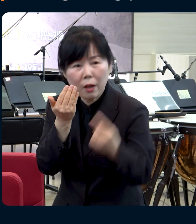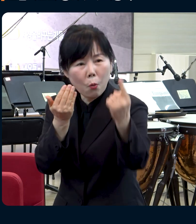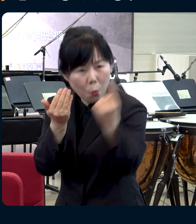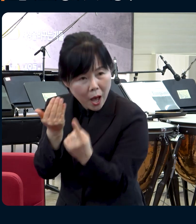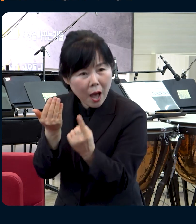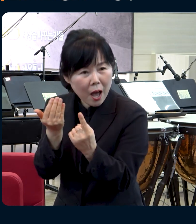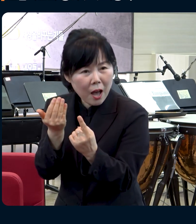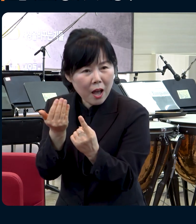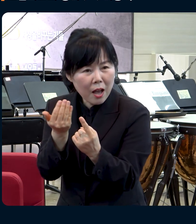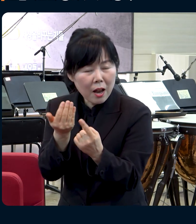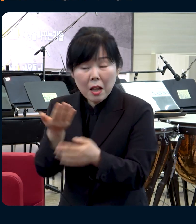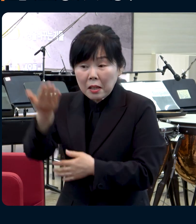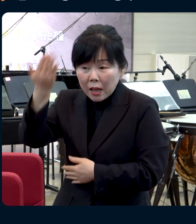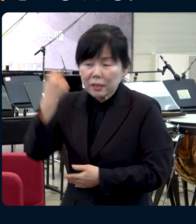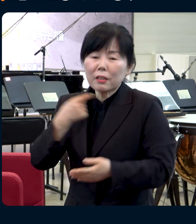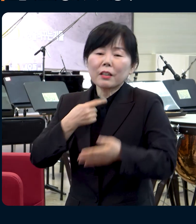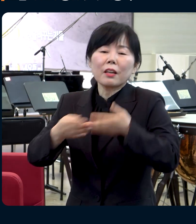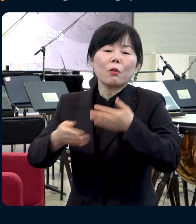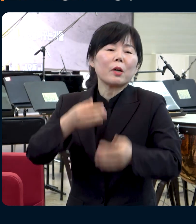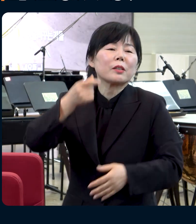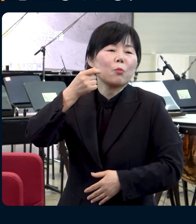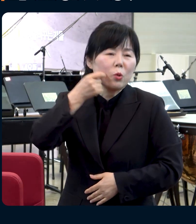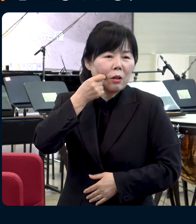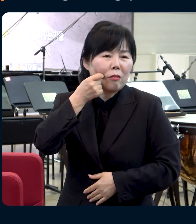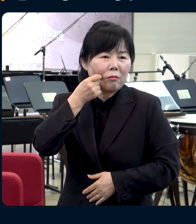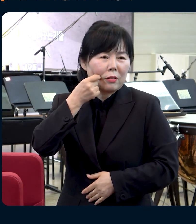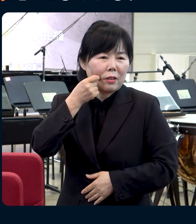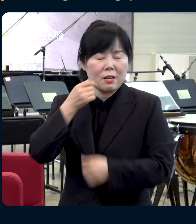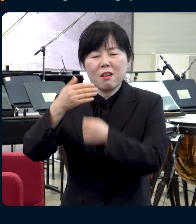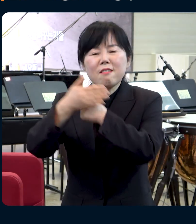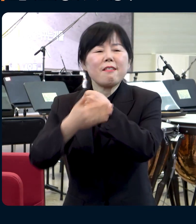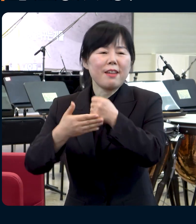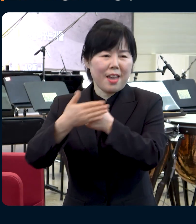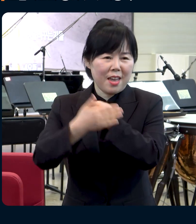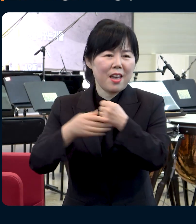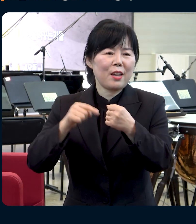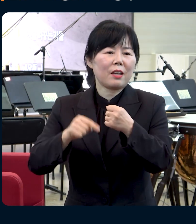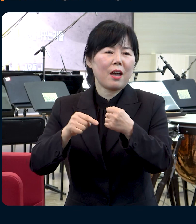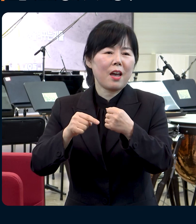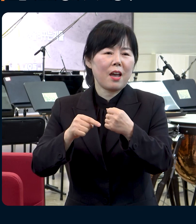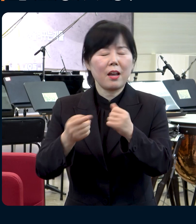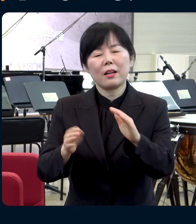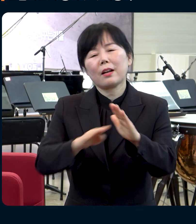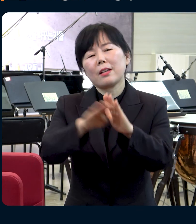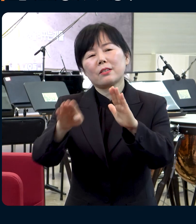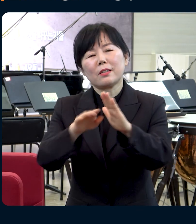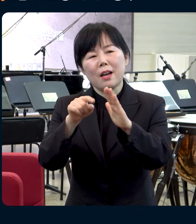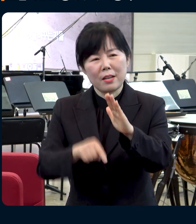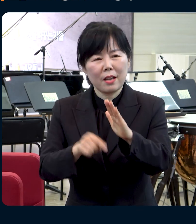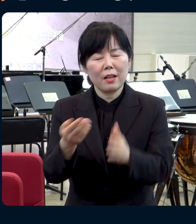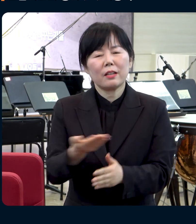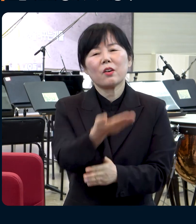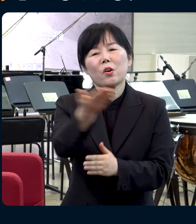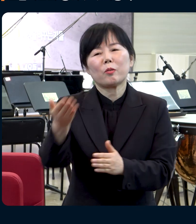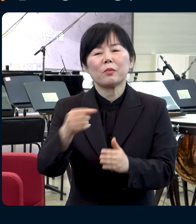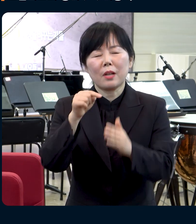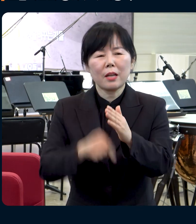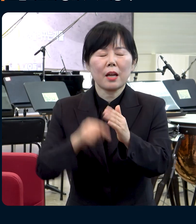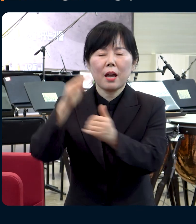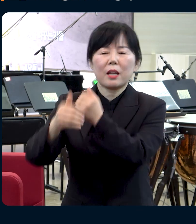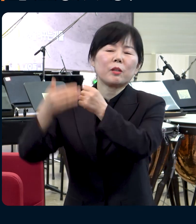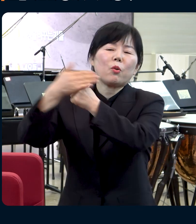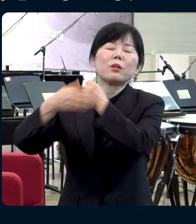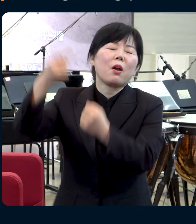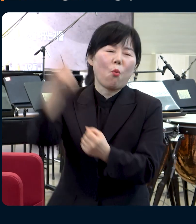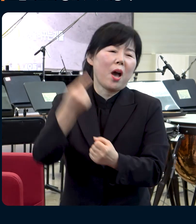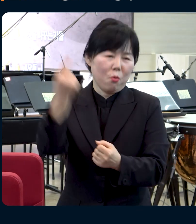이전에 경험하지 못했던 놀라운 은혜가 여러분의 삶 가운데, 여러분의 가정 가운데 임하게 되는 것입니다.